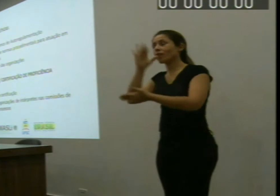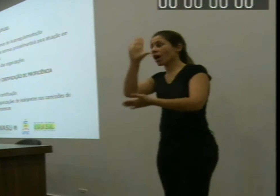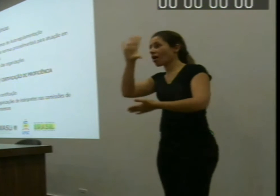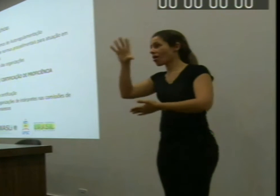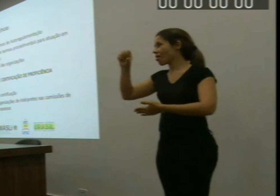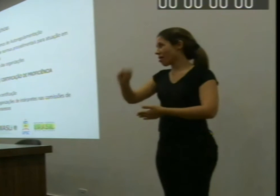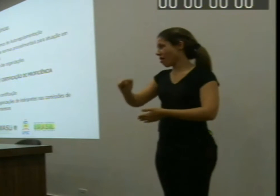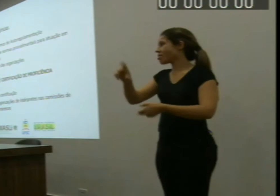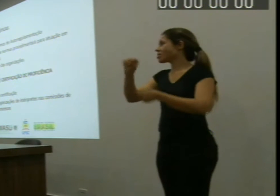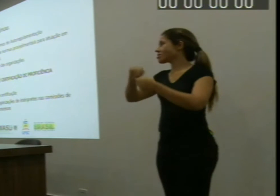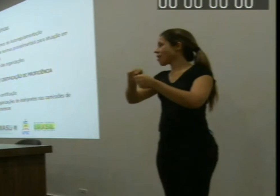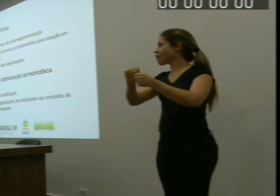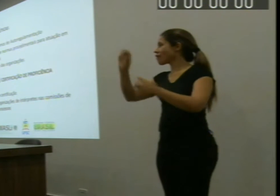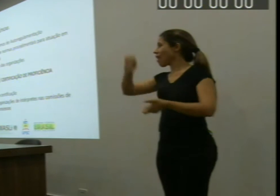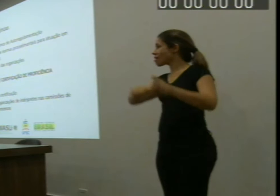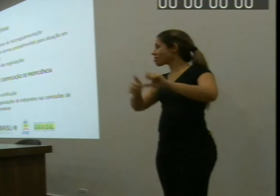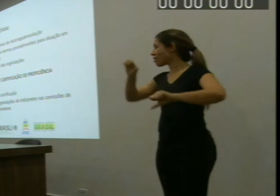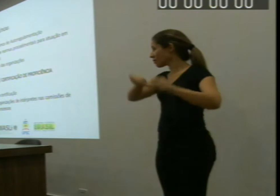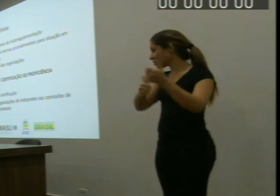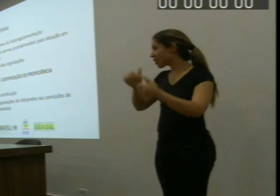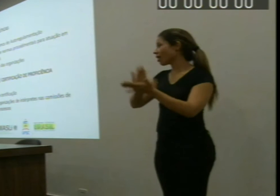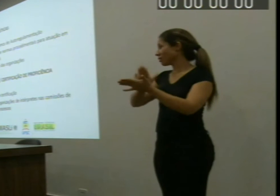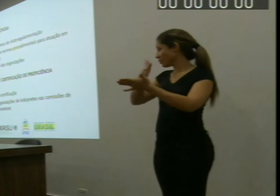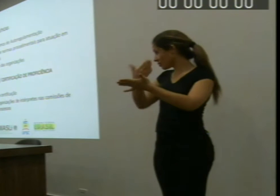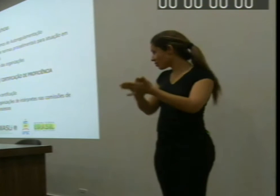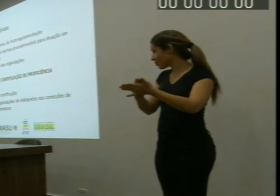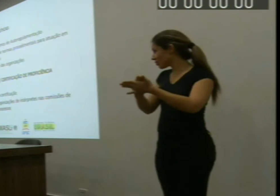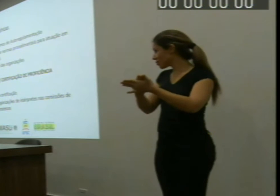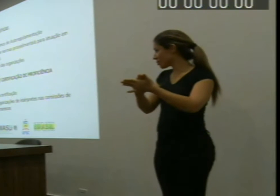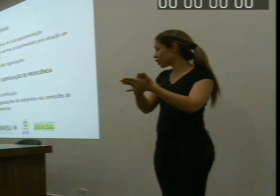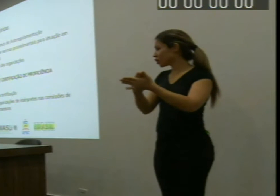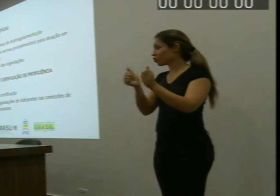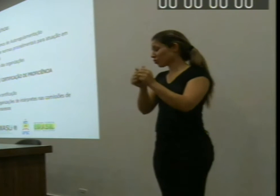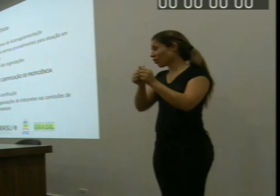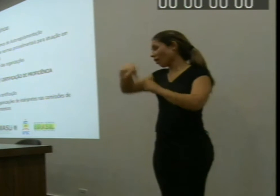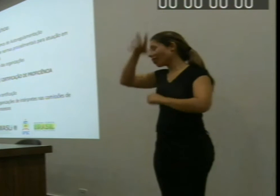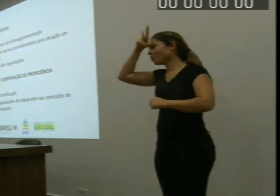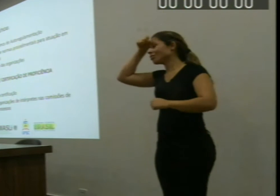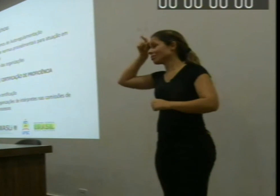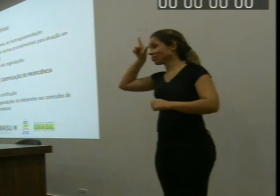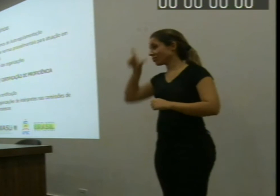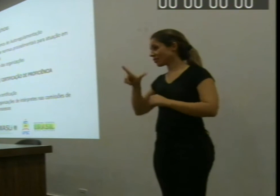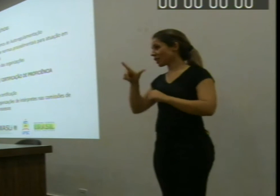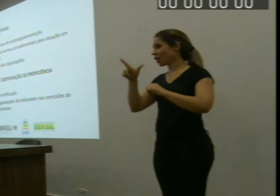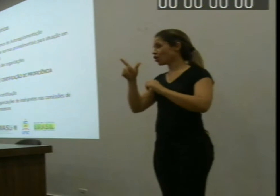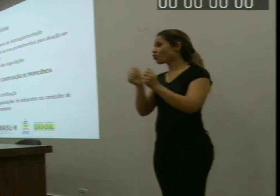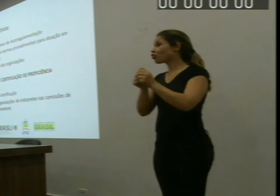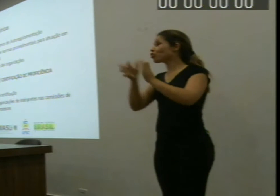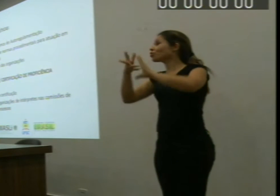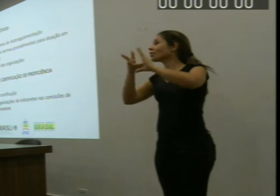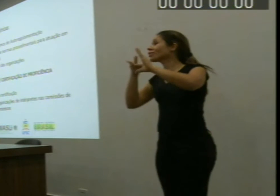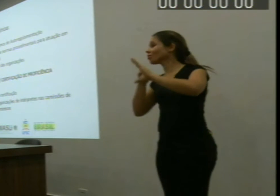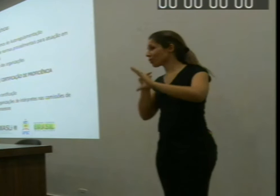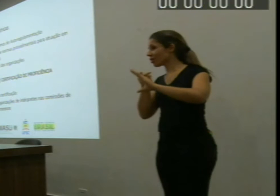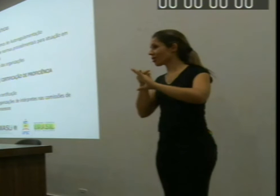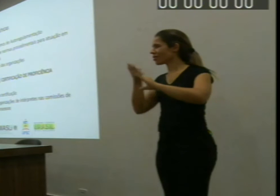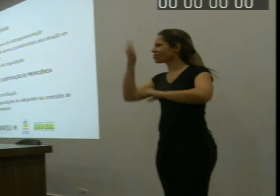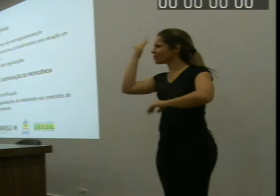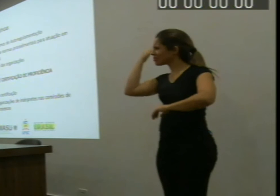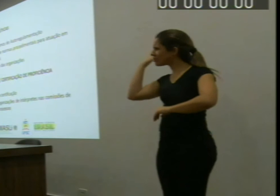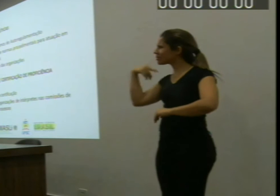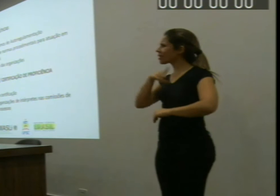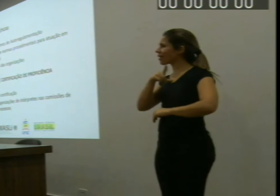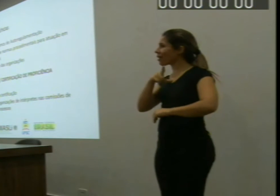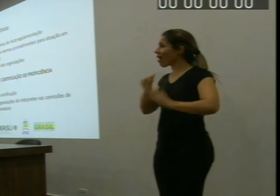avaliações dos intérpretes paralelamente ao prolibras aqui no Mato Grosso do Sul sempre fez desde antes de existir o PR libras na